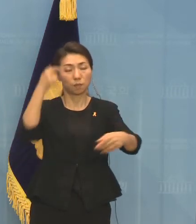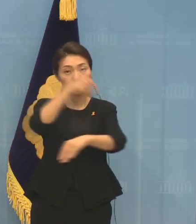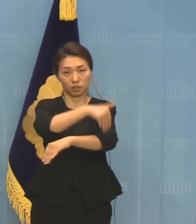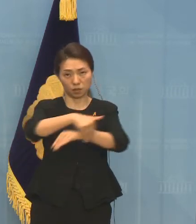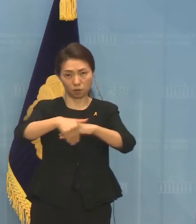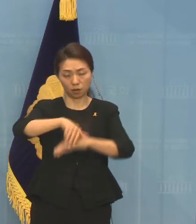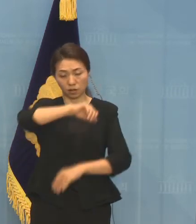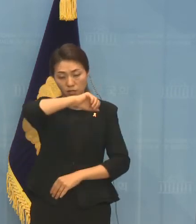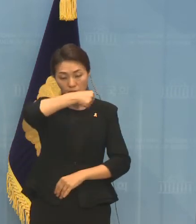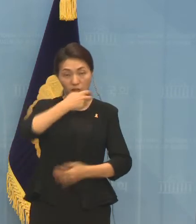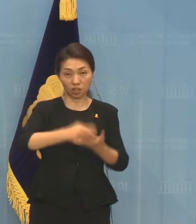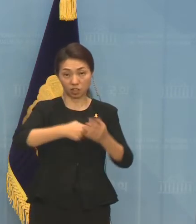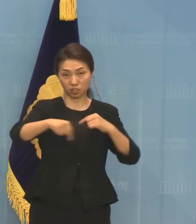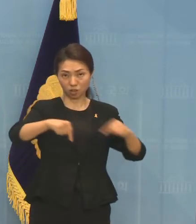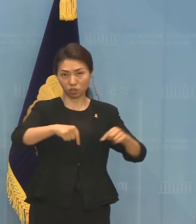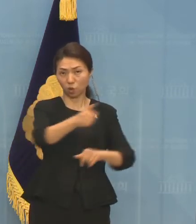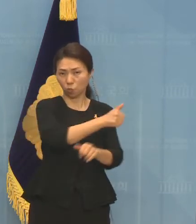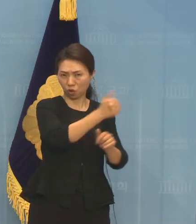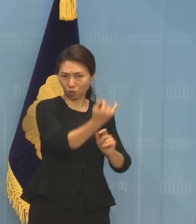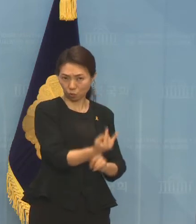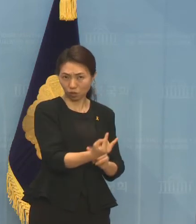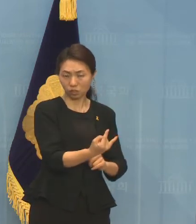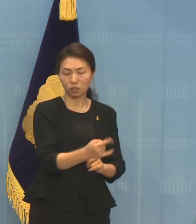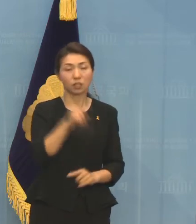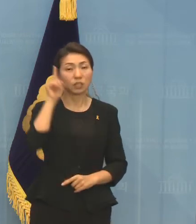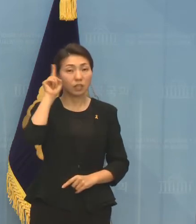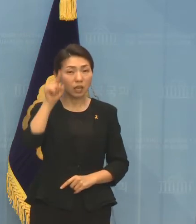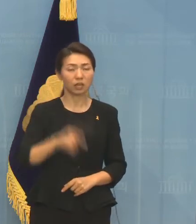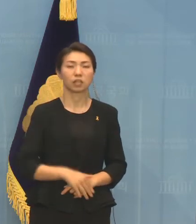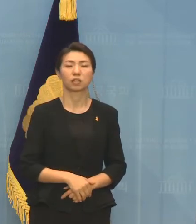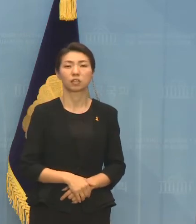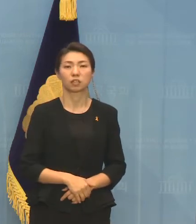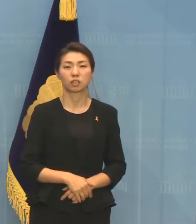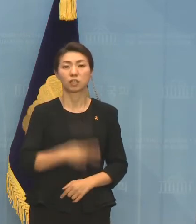청원, 동물학대 처벌 강화를 위한 민법 및